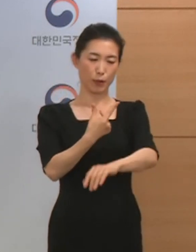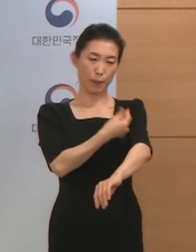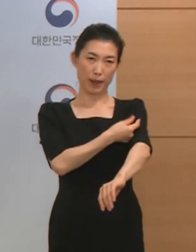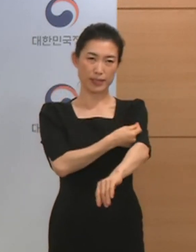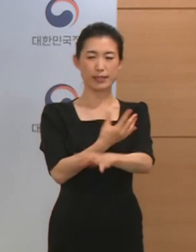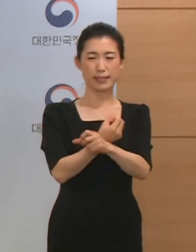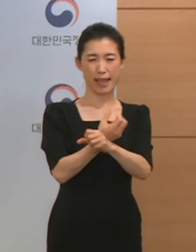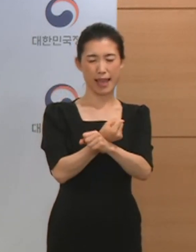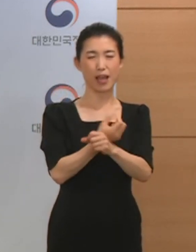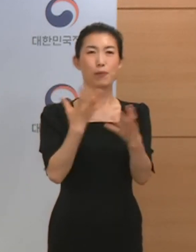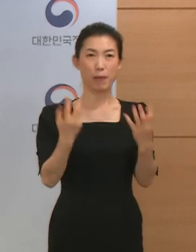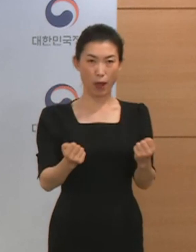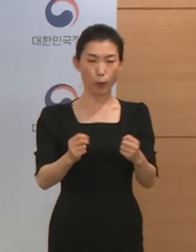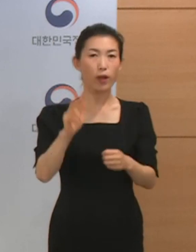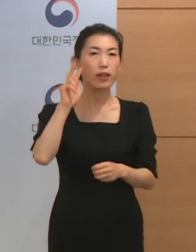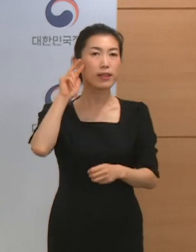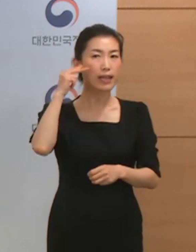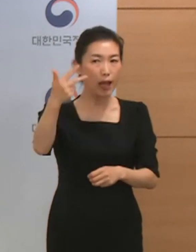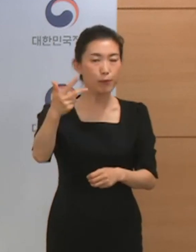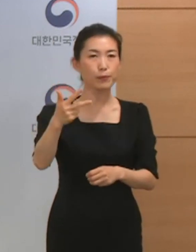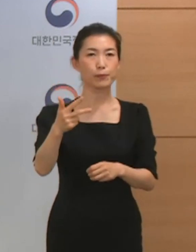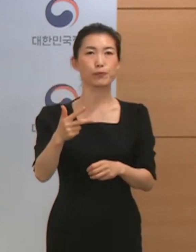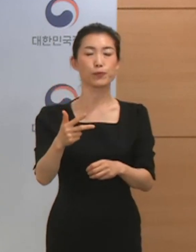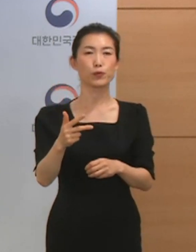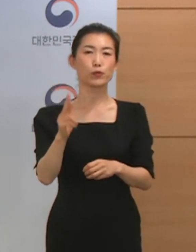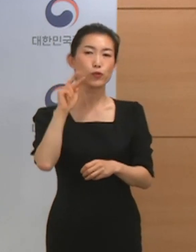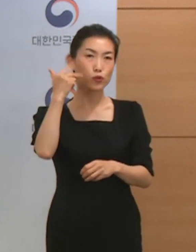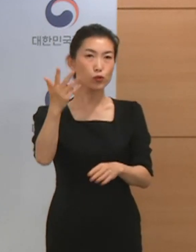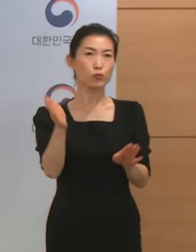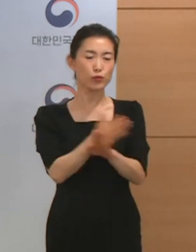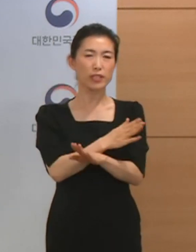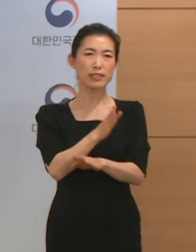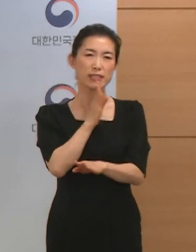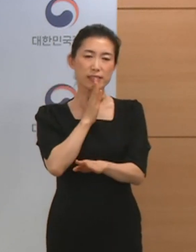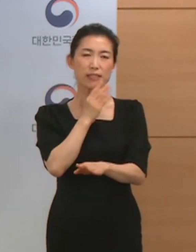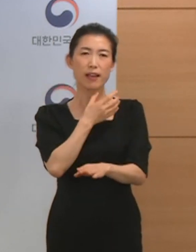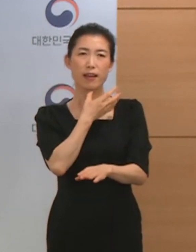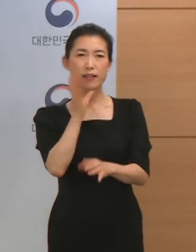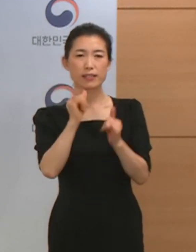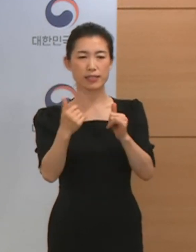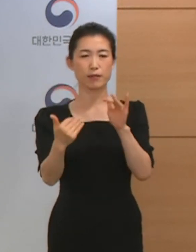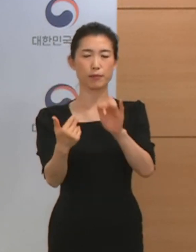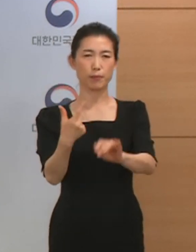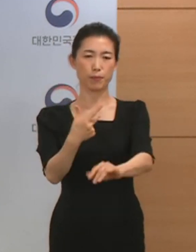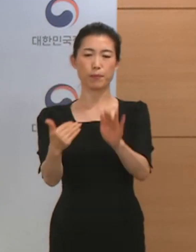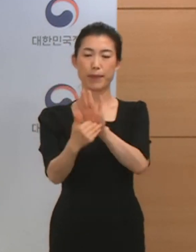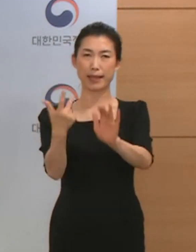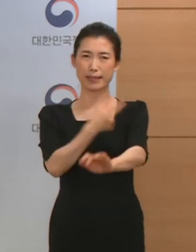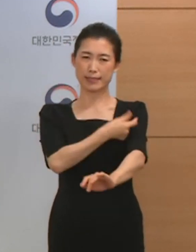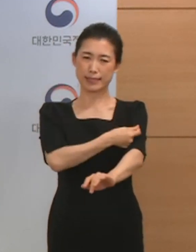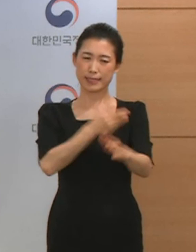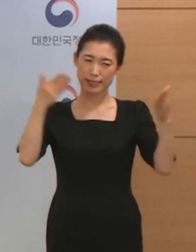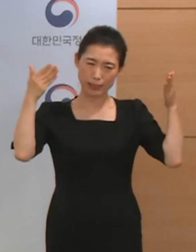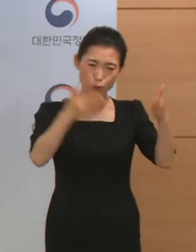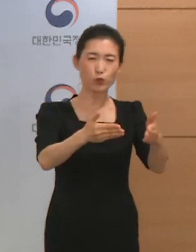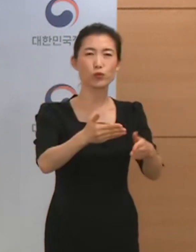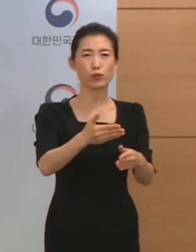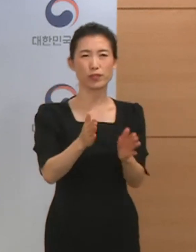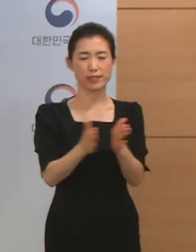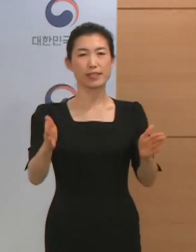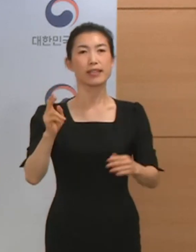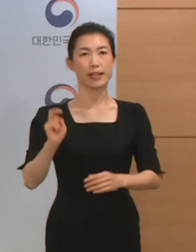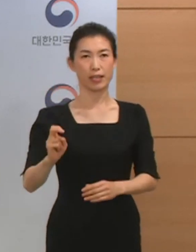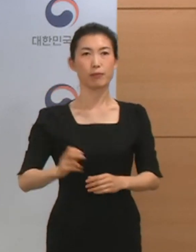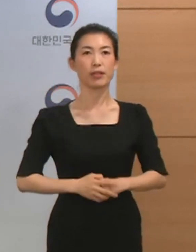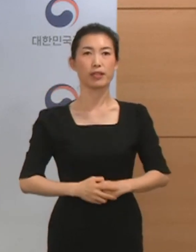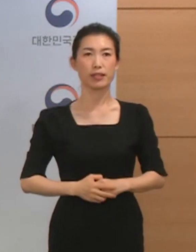다음 주부터는 이번 주말을 거쳐 다음 주부터는 실제 접종을 실시하는 데 주력하게 될 것입니다.